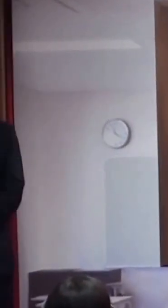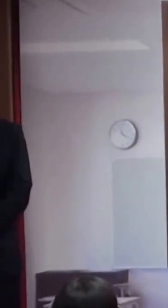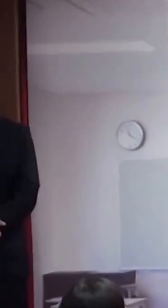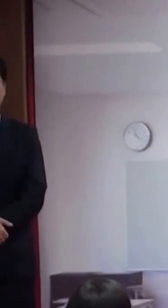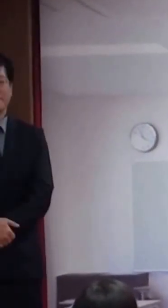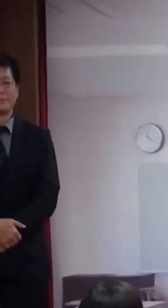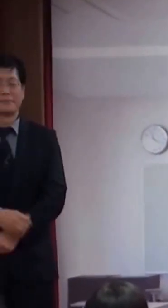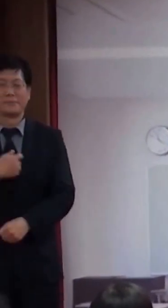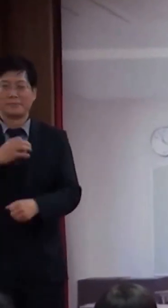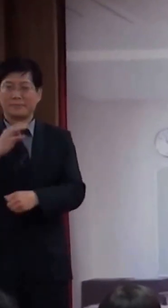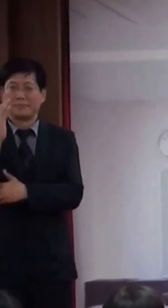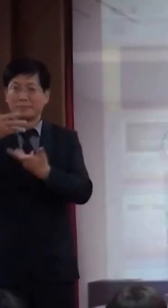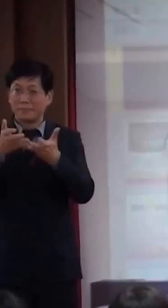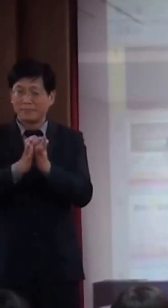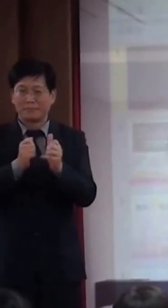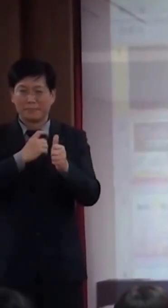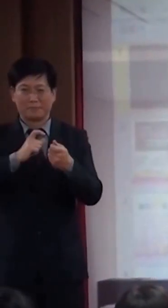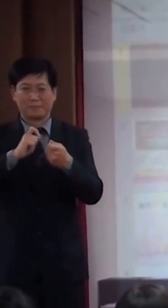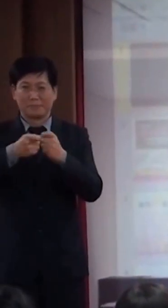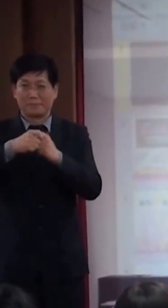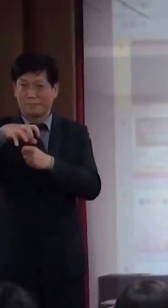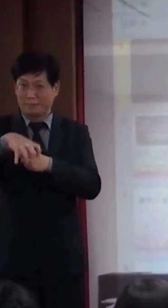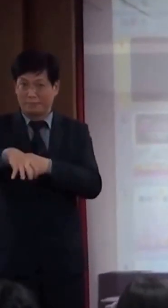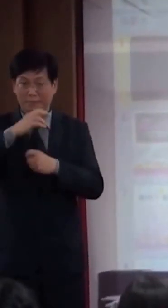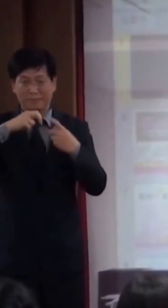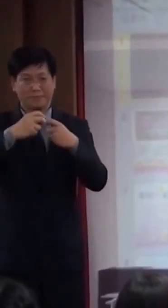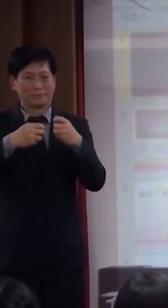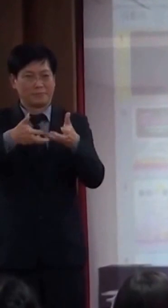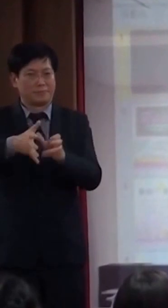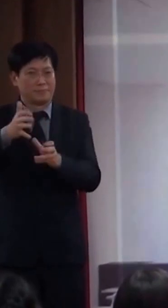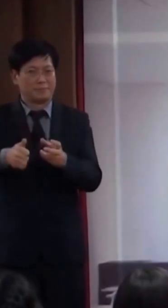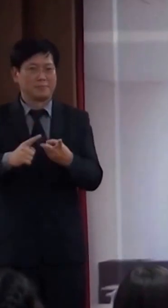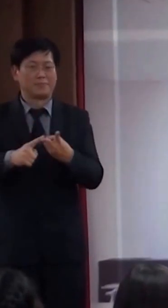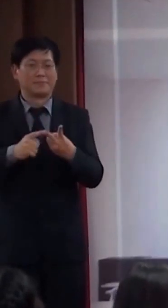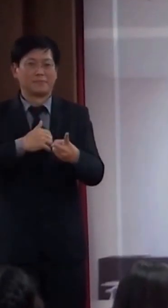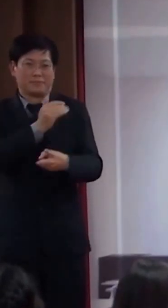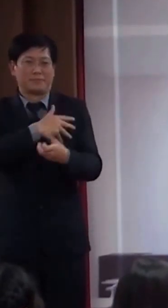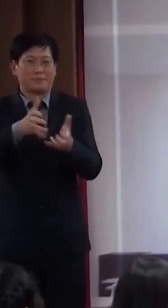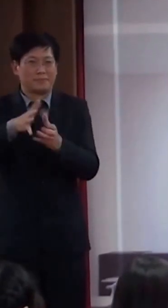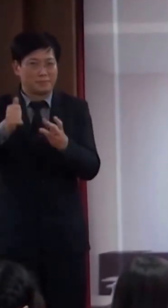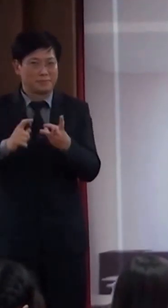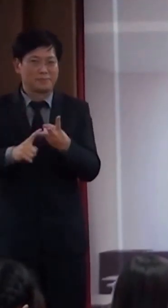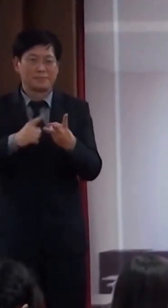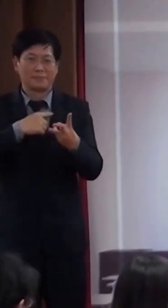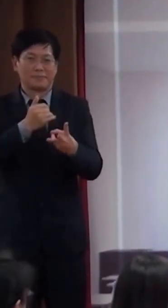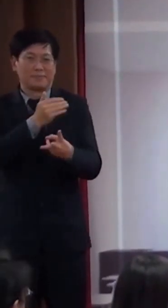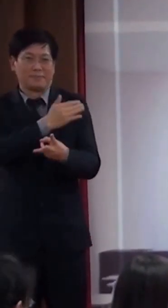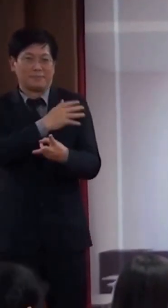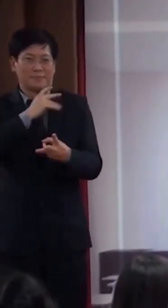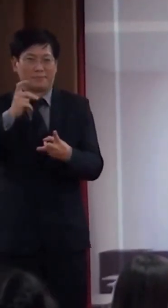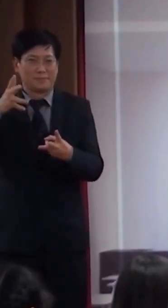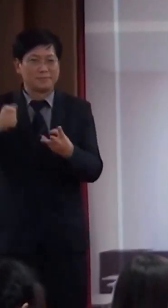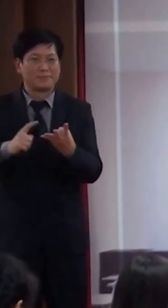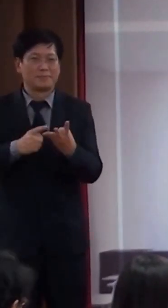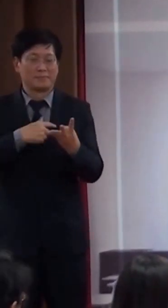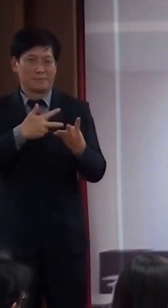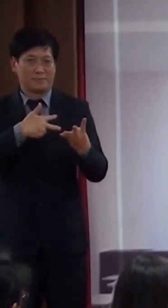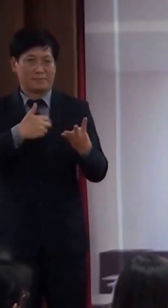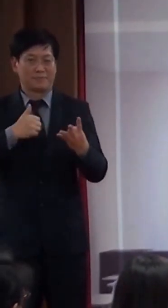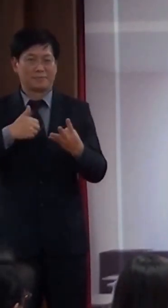我们财政部赋税署的李素兰组长、陈慧启组长、陈淑倩科长